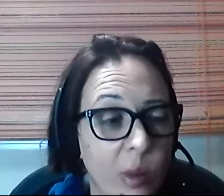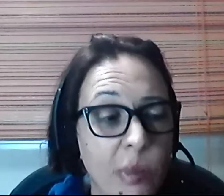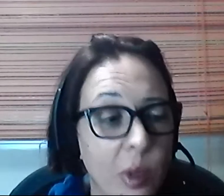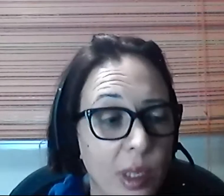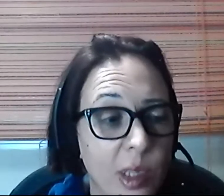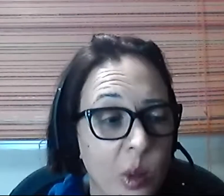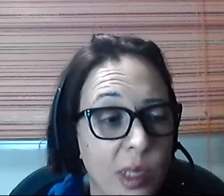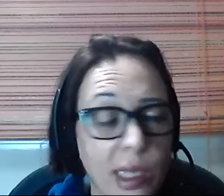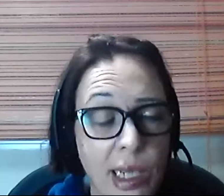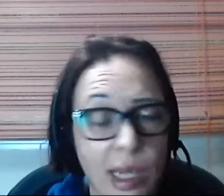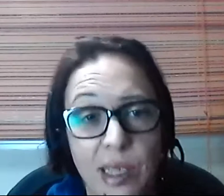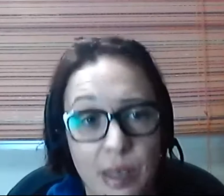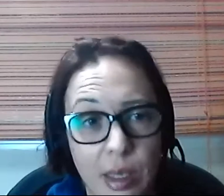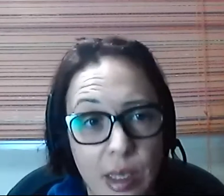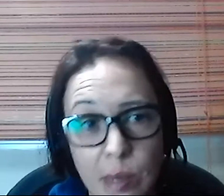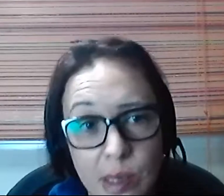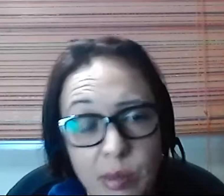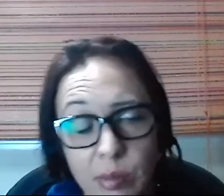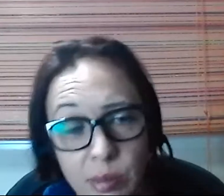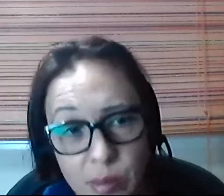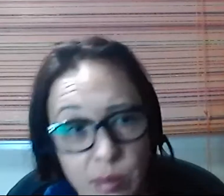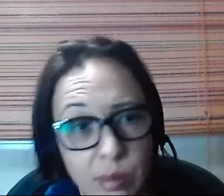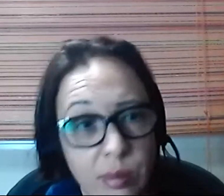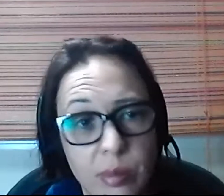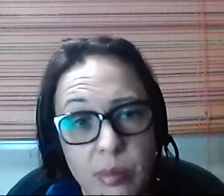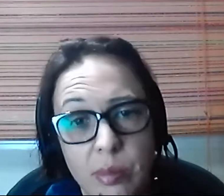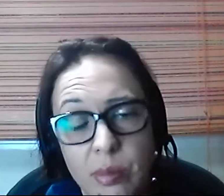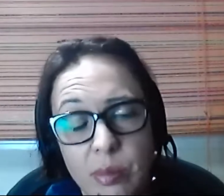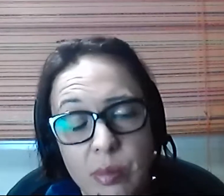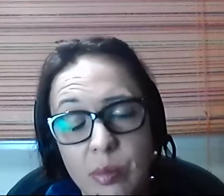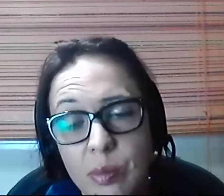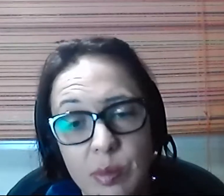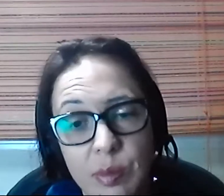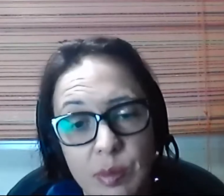lo más importante sobre todo es generar las alternativas.